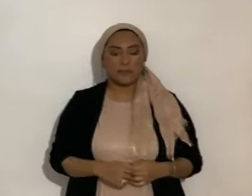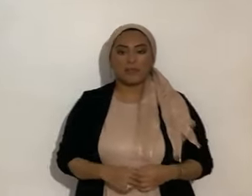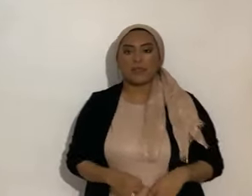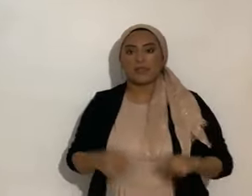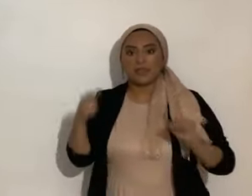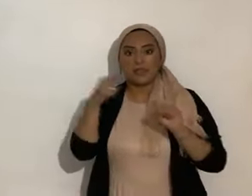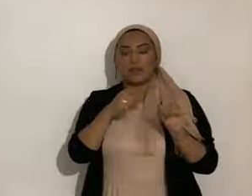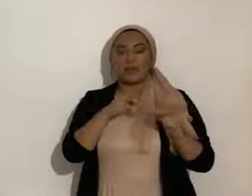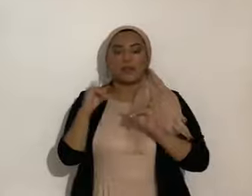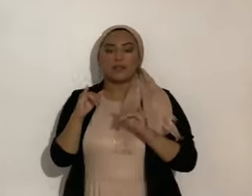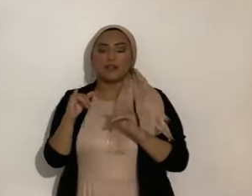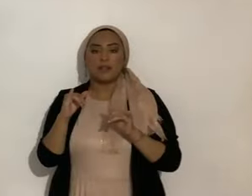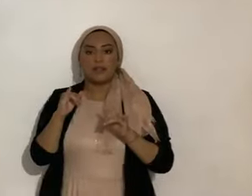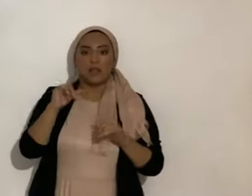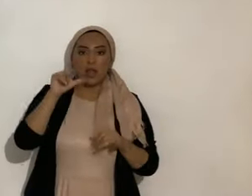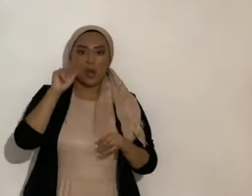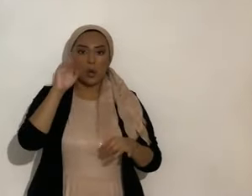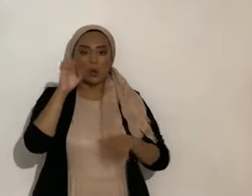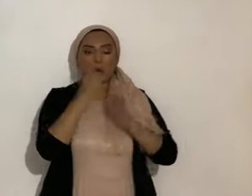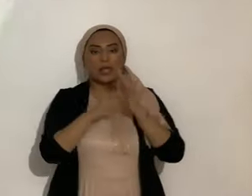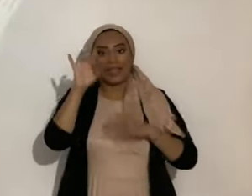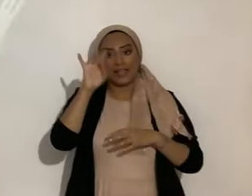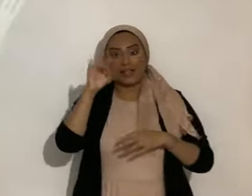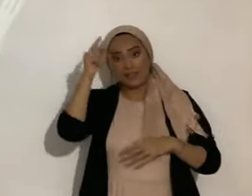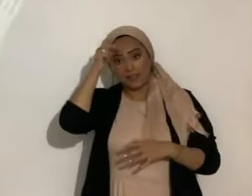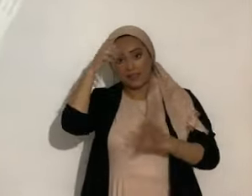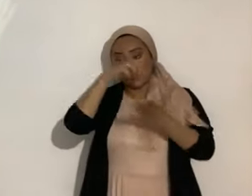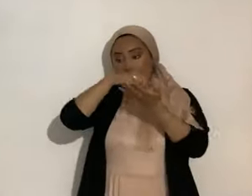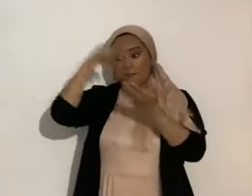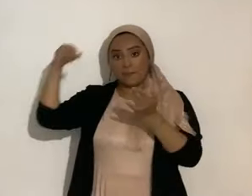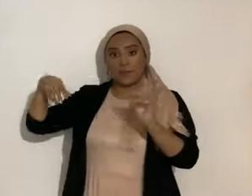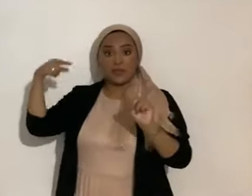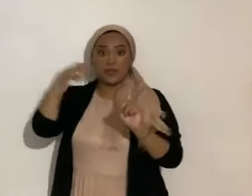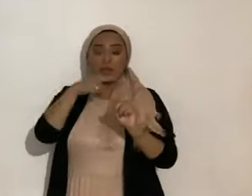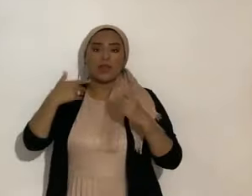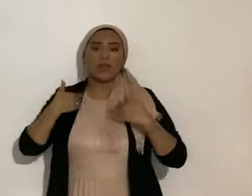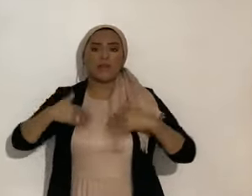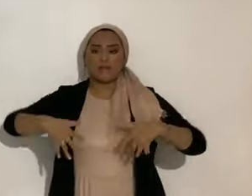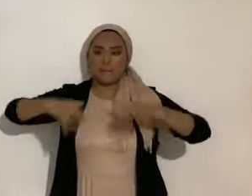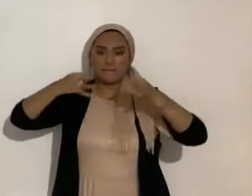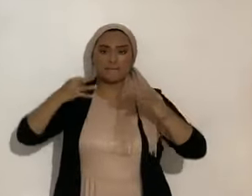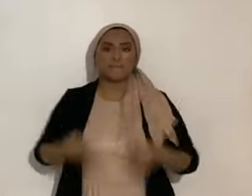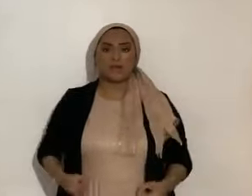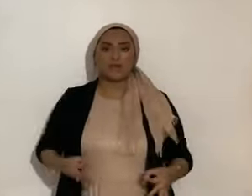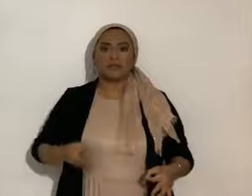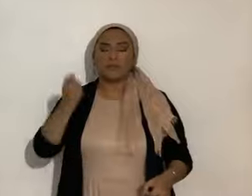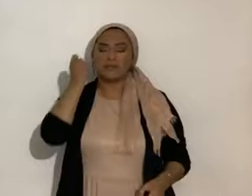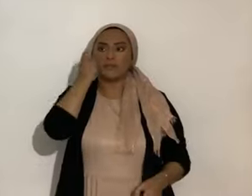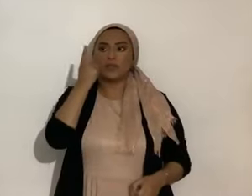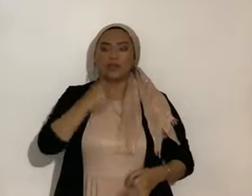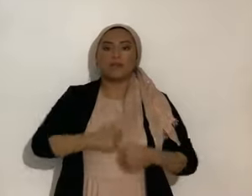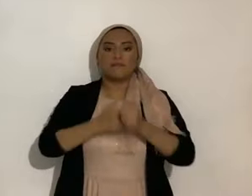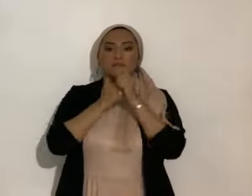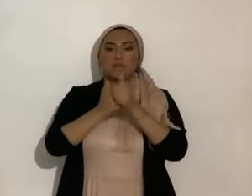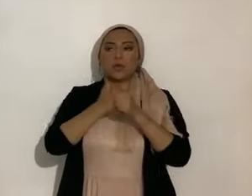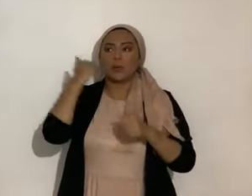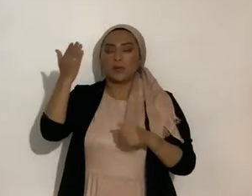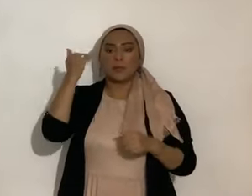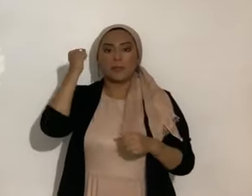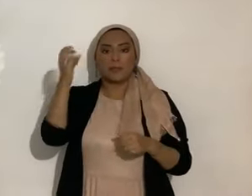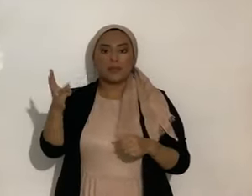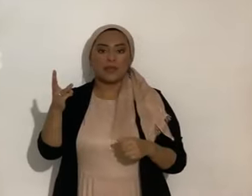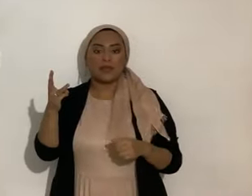fue como el endemoniado de Lucas 8. Los demonios salieron, y él tuvo la convicción, entró en razón de seguir a Yahshua, y no